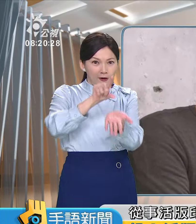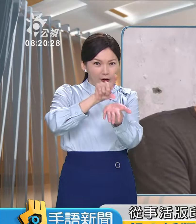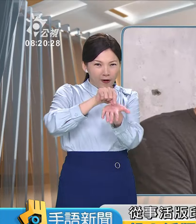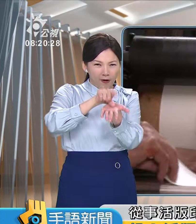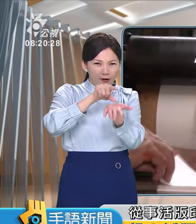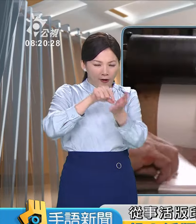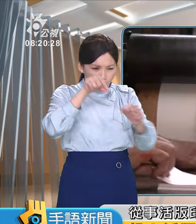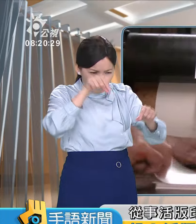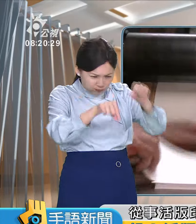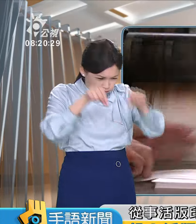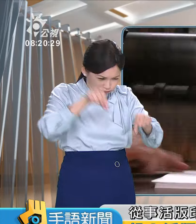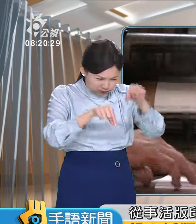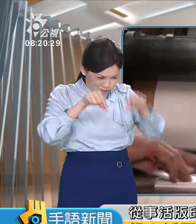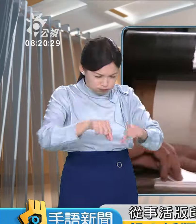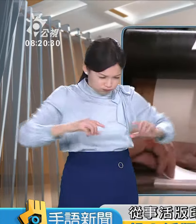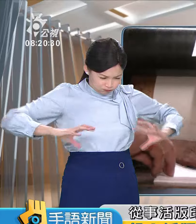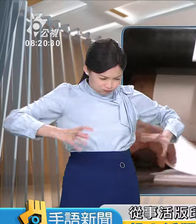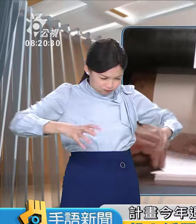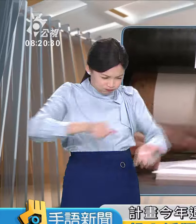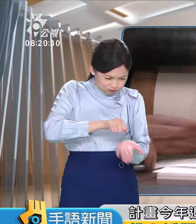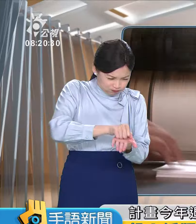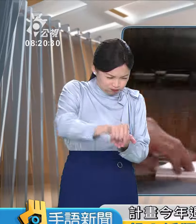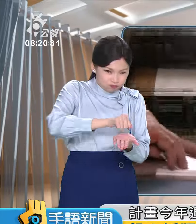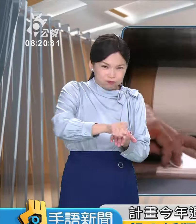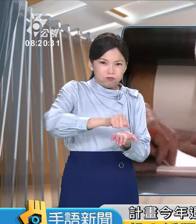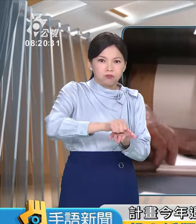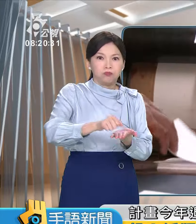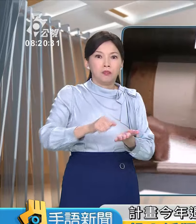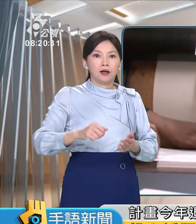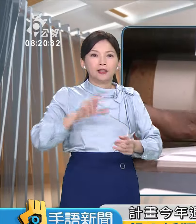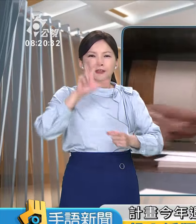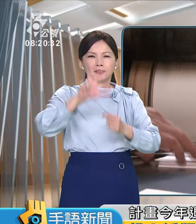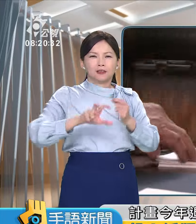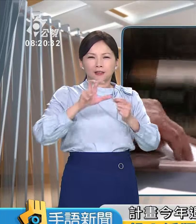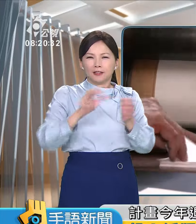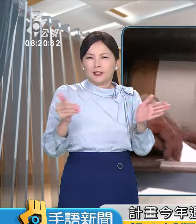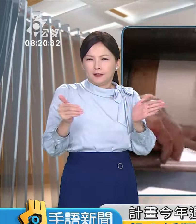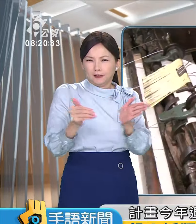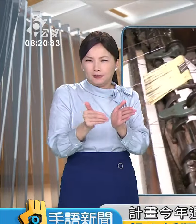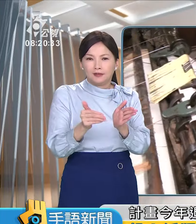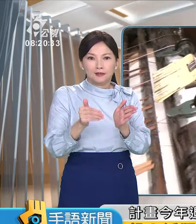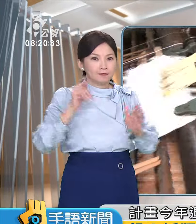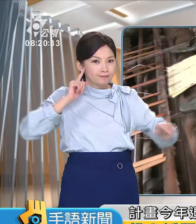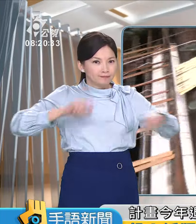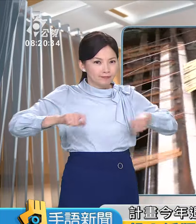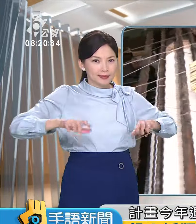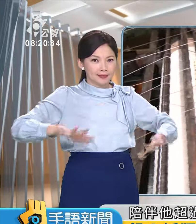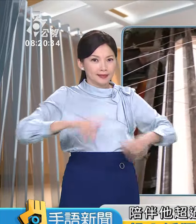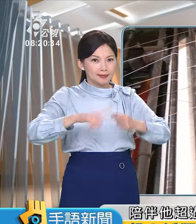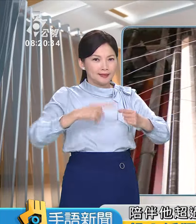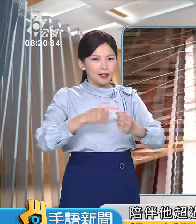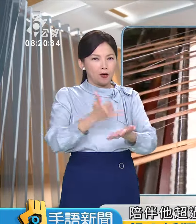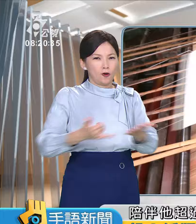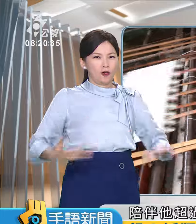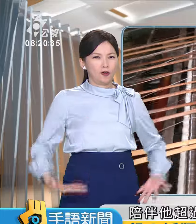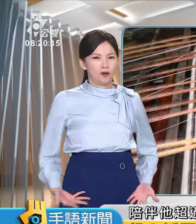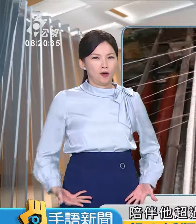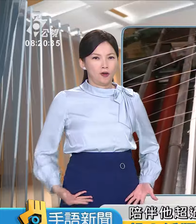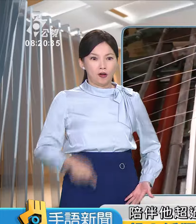快70年，计划今年要退休，他也要捐出陪伴他超过半世纪的